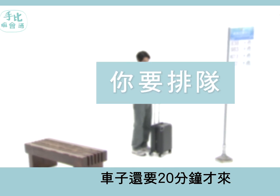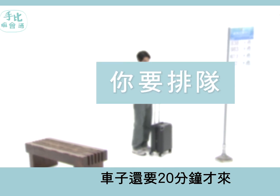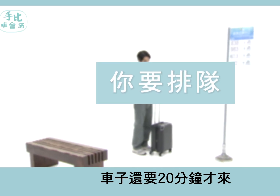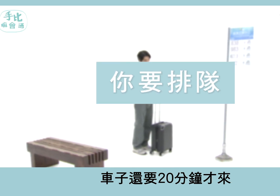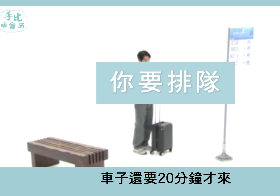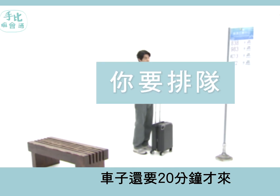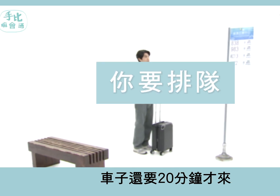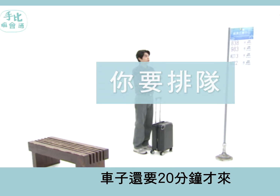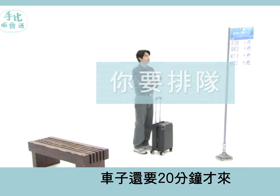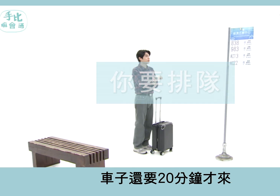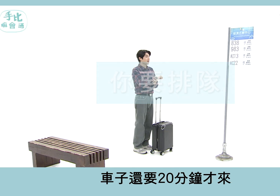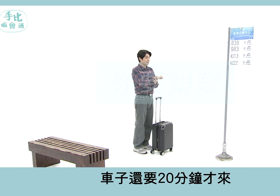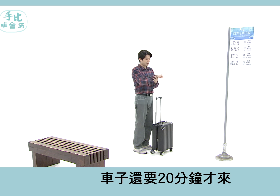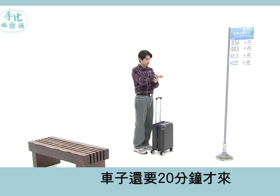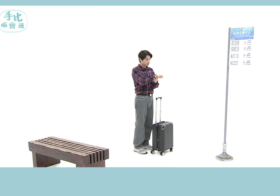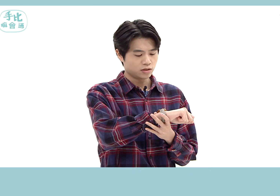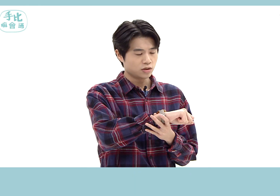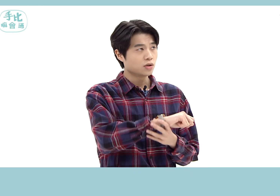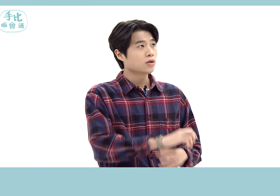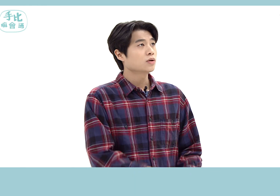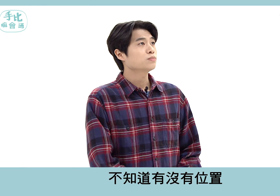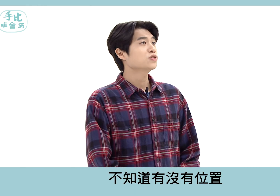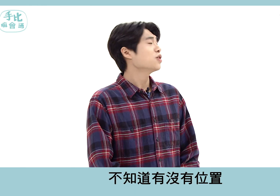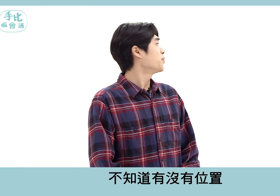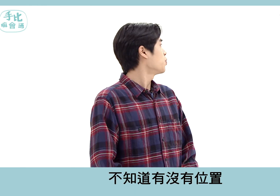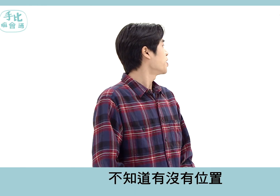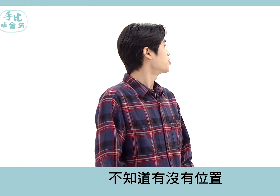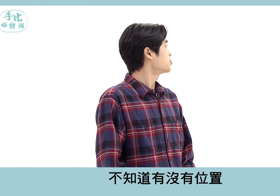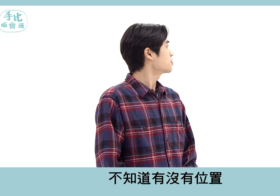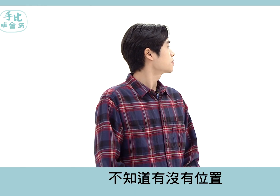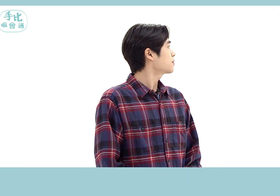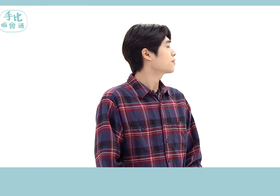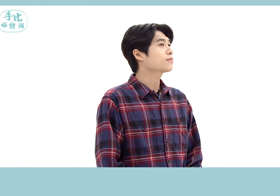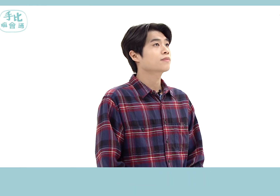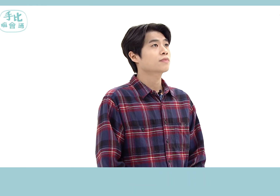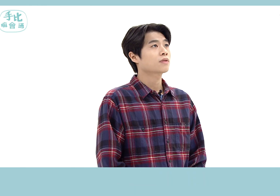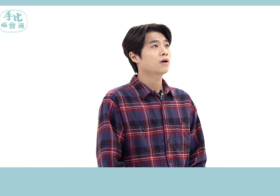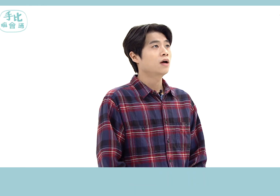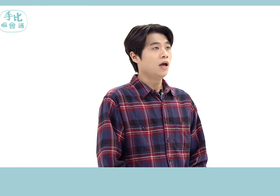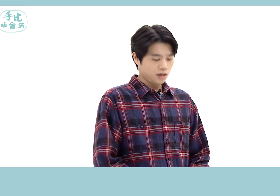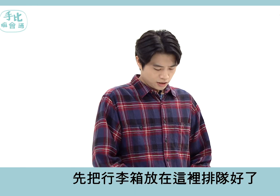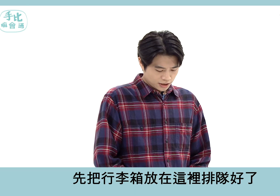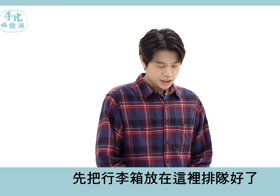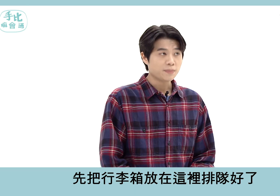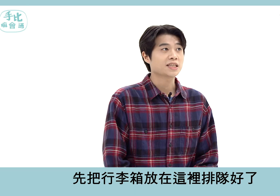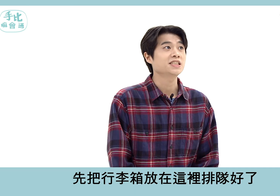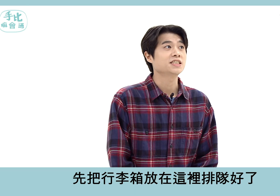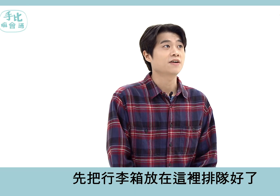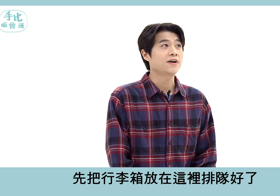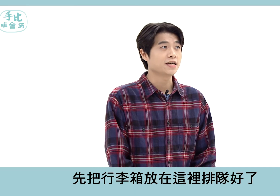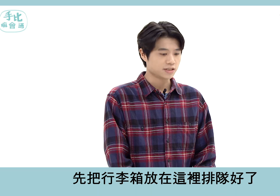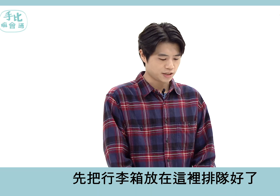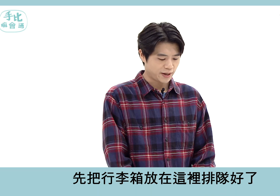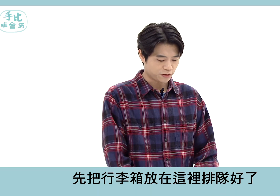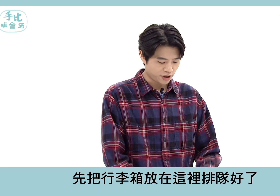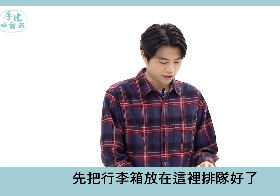车子还要20分钟才来，不知道有没有位置。先把行李箱放在这里排队好